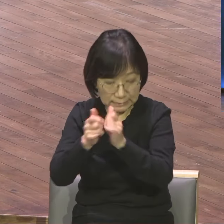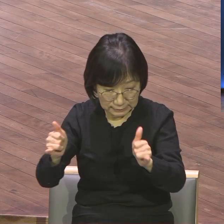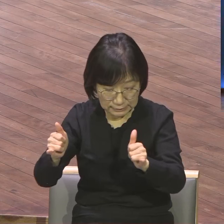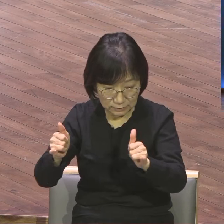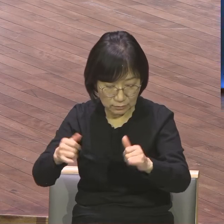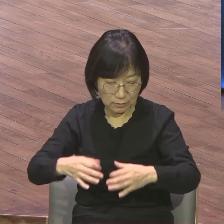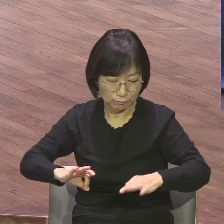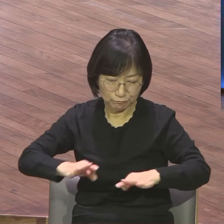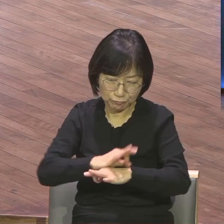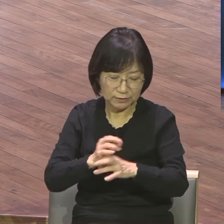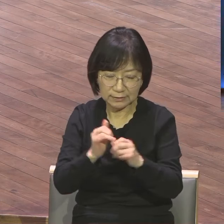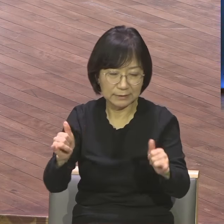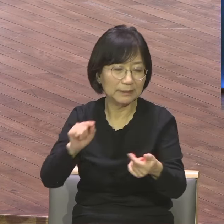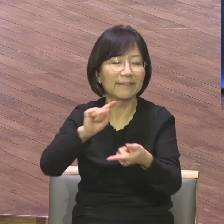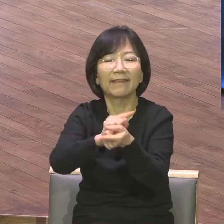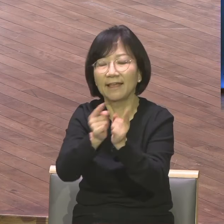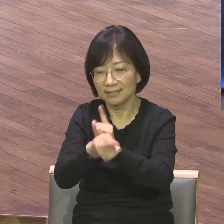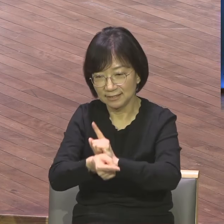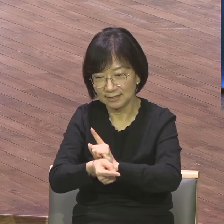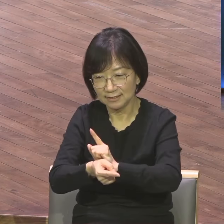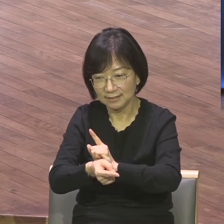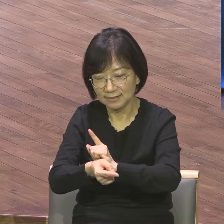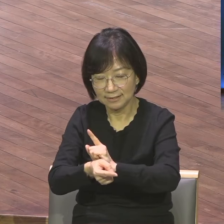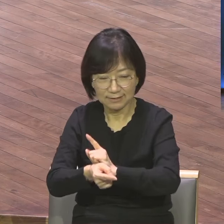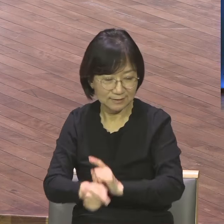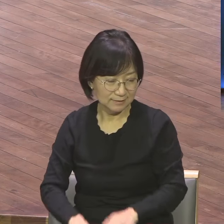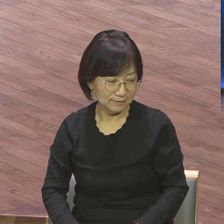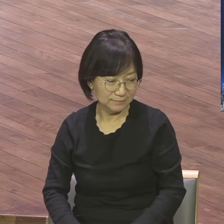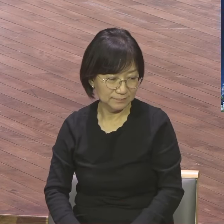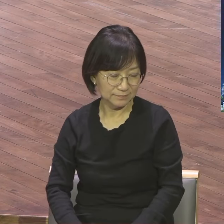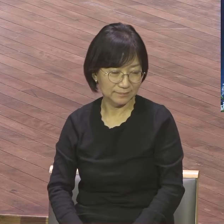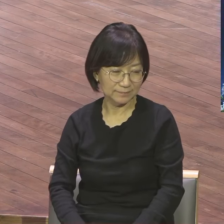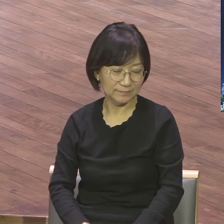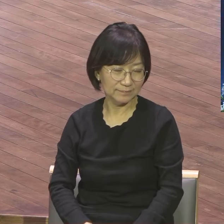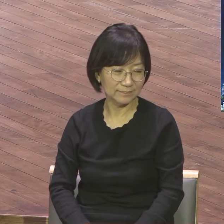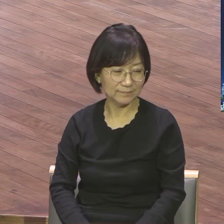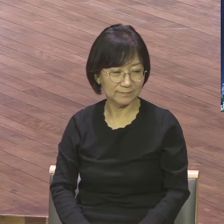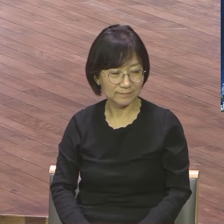자를 대신하였으니 단번에 죄를 위해 죽으신 거예요.